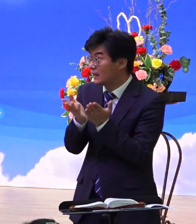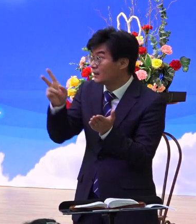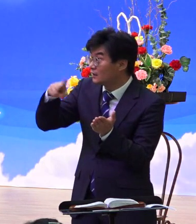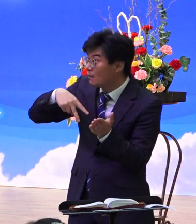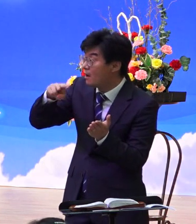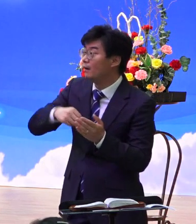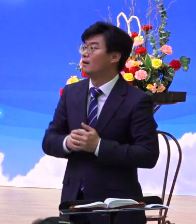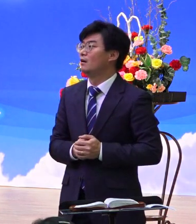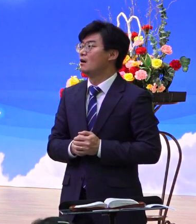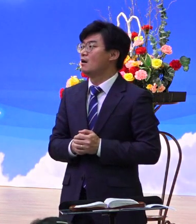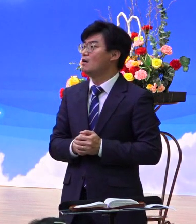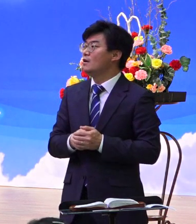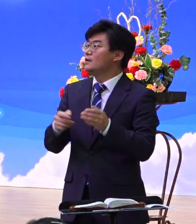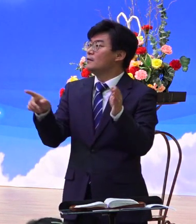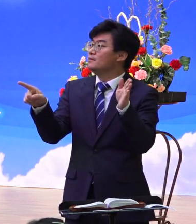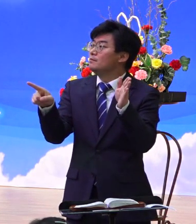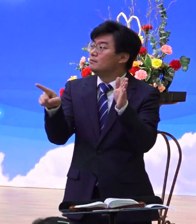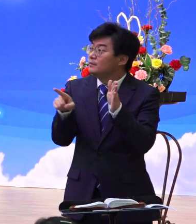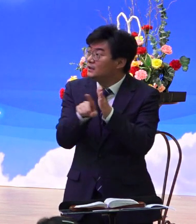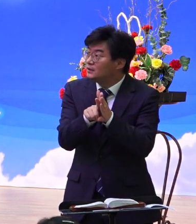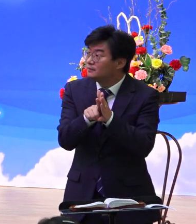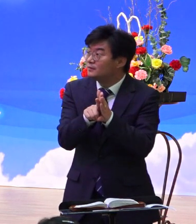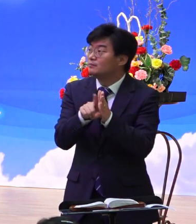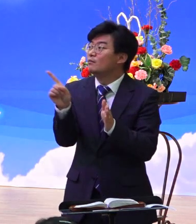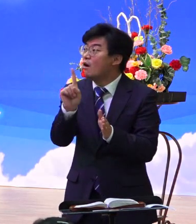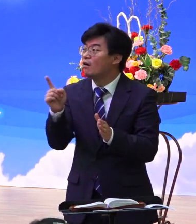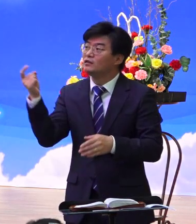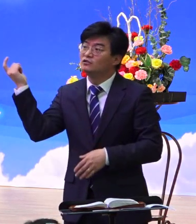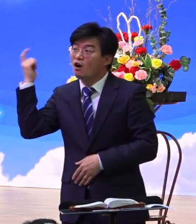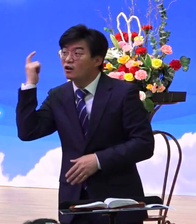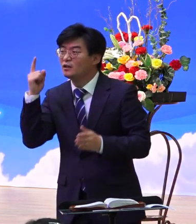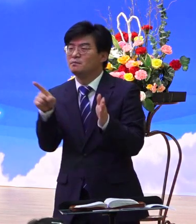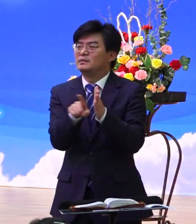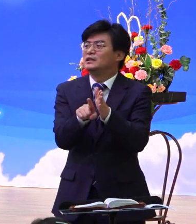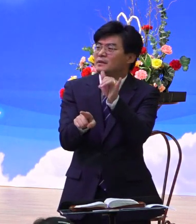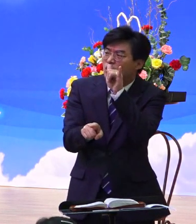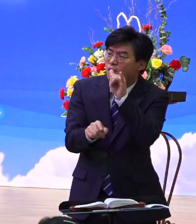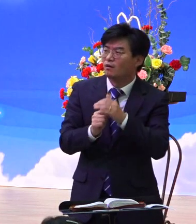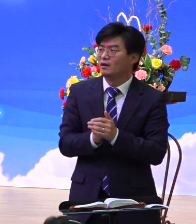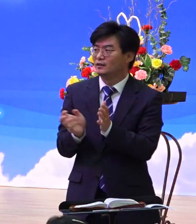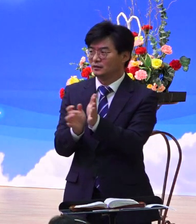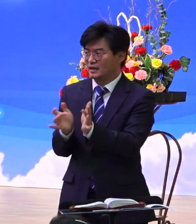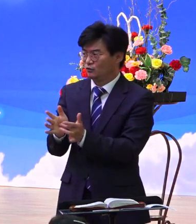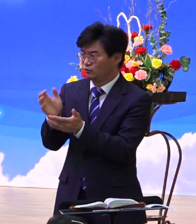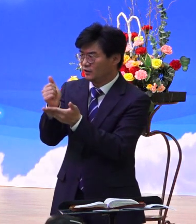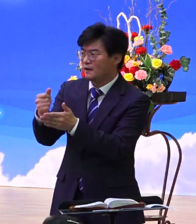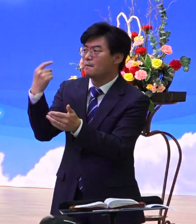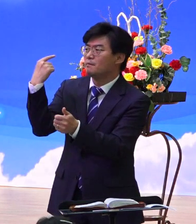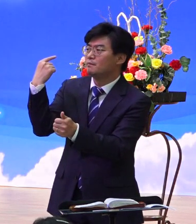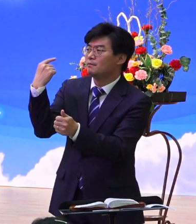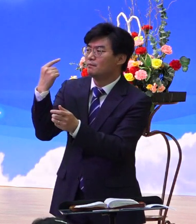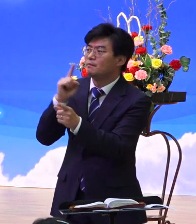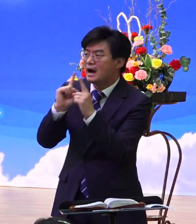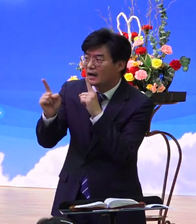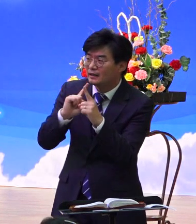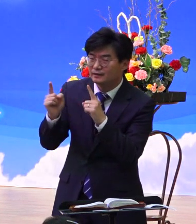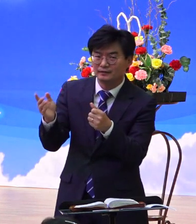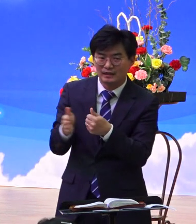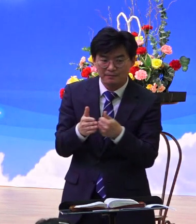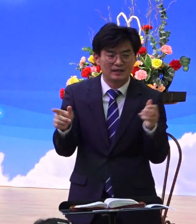읽습니다. 시작. 그러므로 믿음은 들음에서 나며 들음은 그리스도의 말씀으로